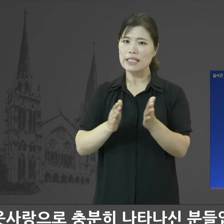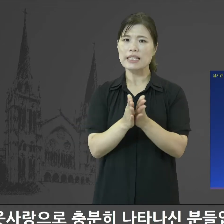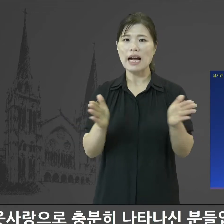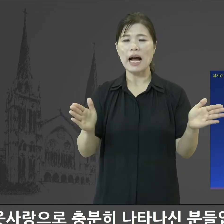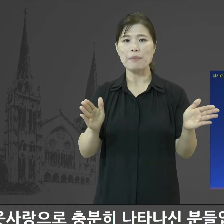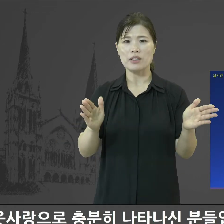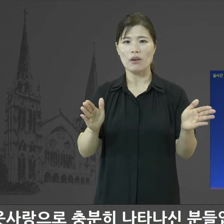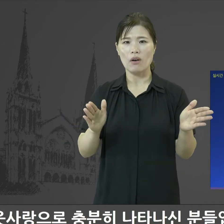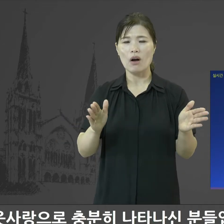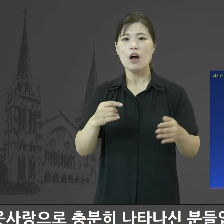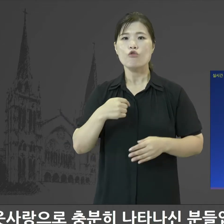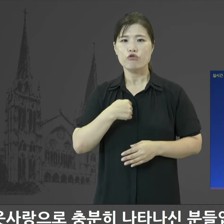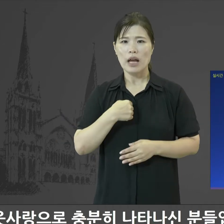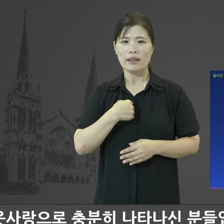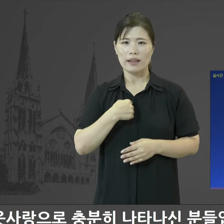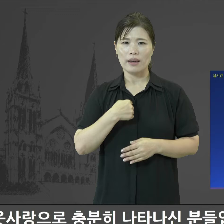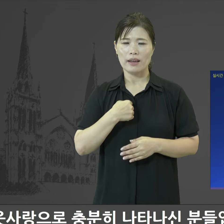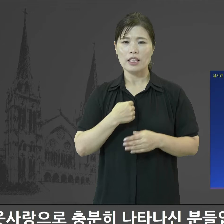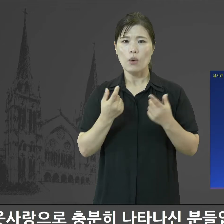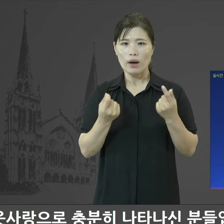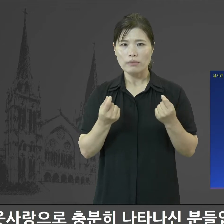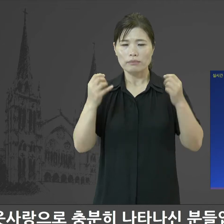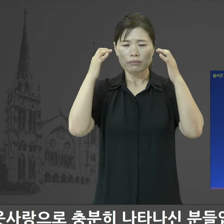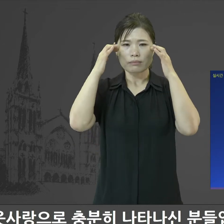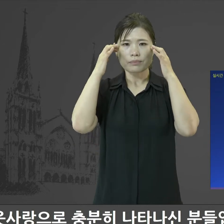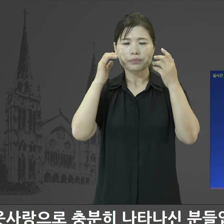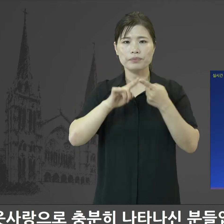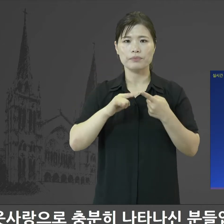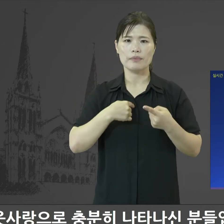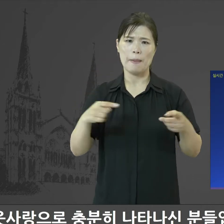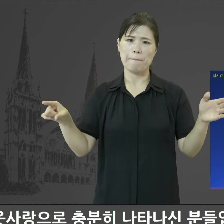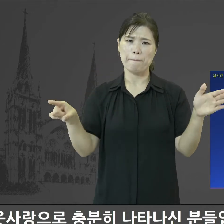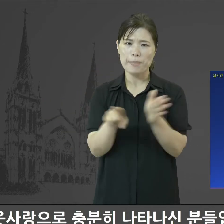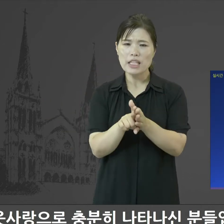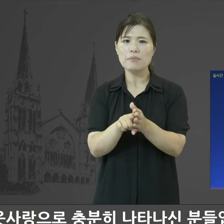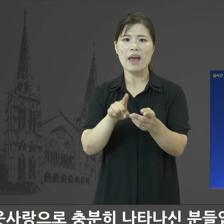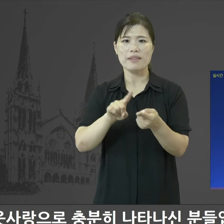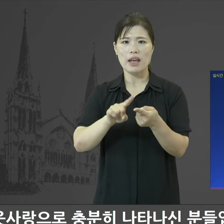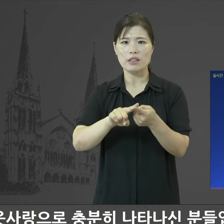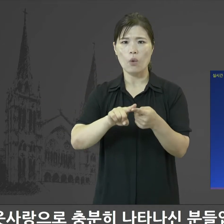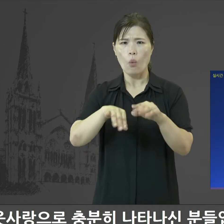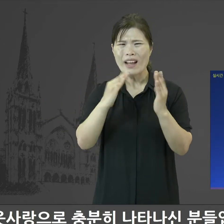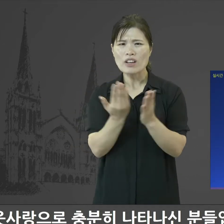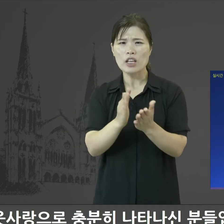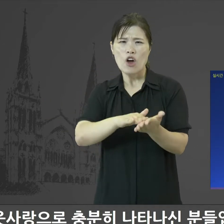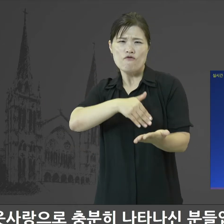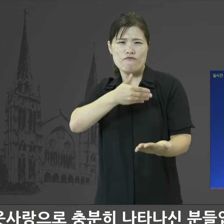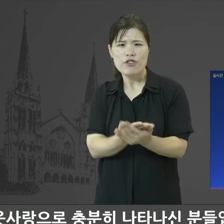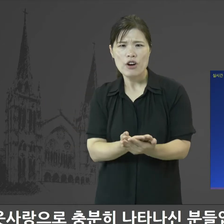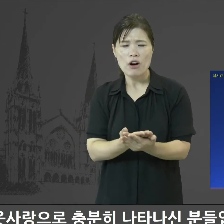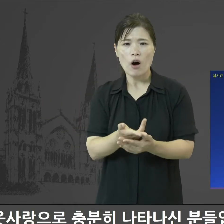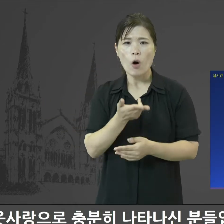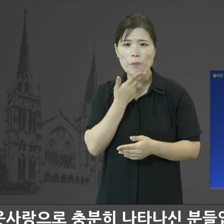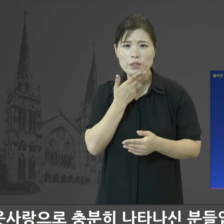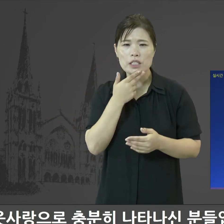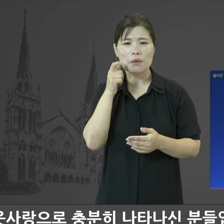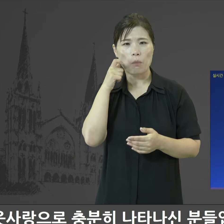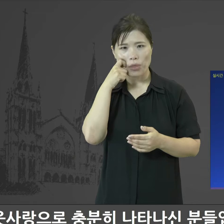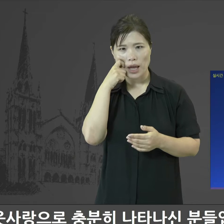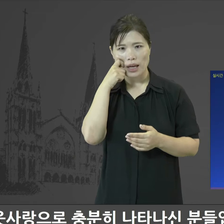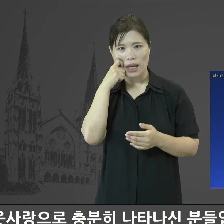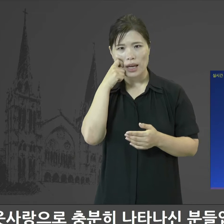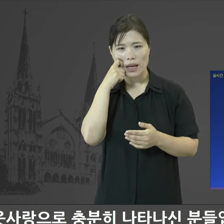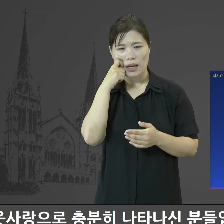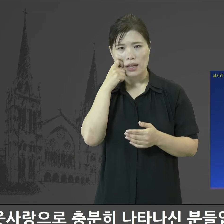우리에게 바로 이런 고난들이 우리의 믿음을 그렇게 갈아 없애버리지 못하도록 신실한 믿음의 사람으로